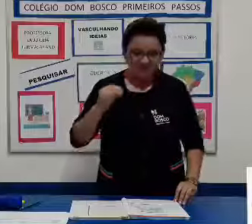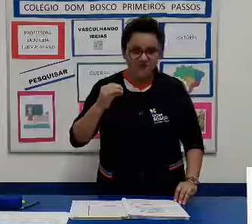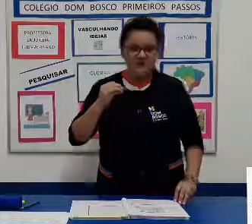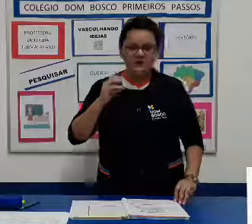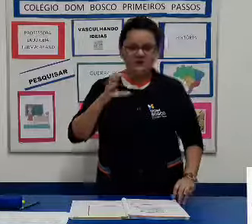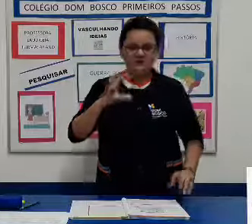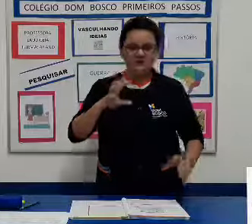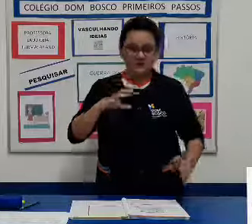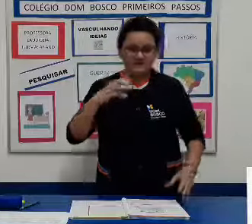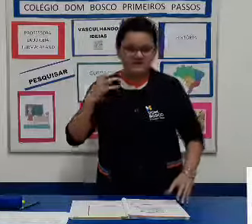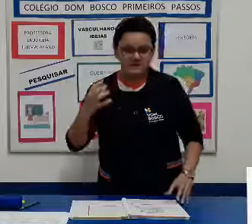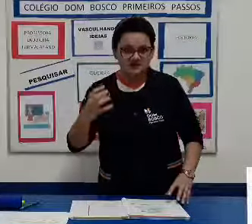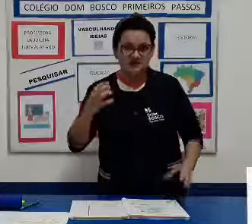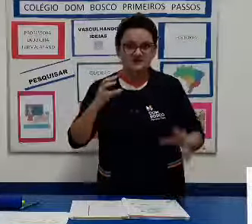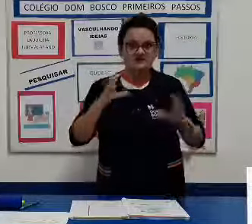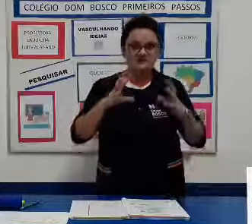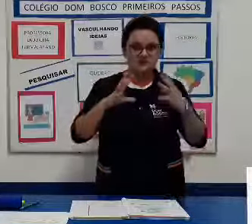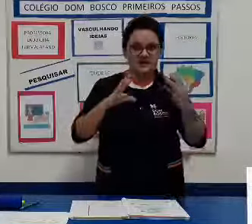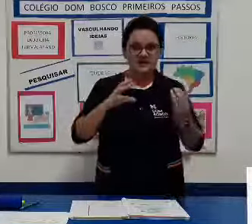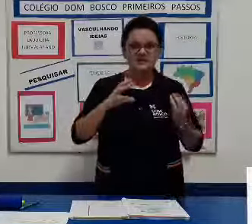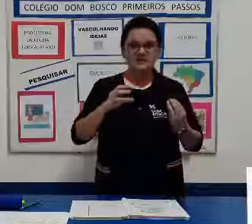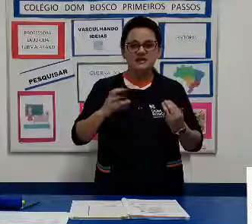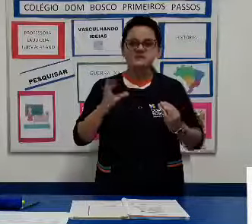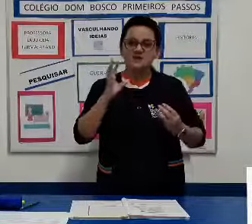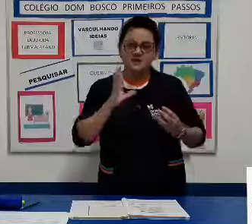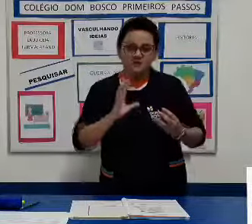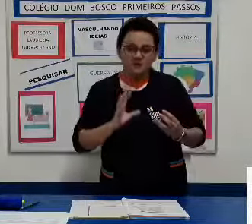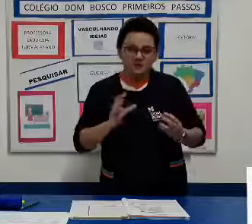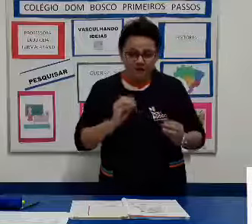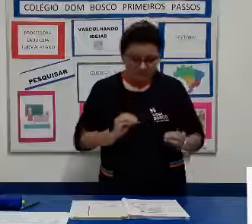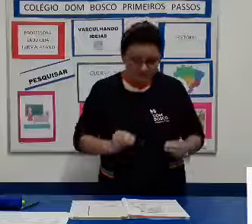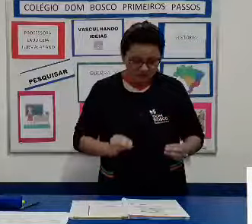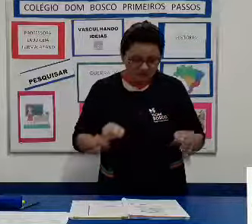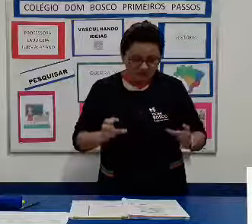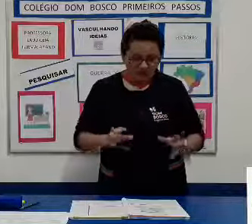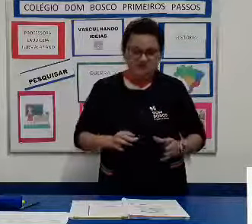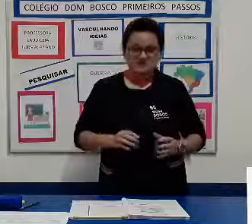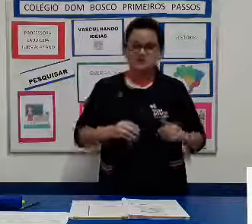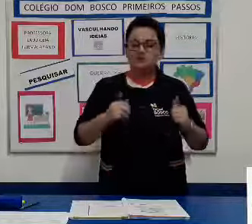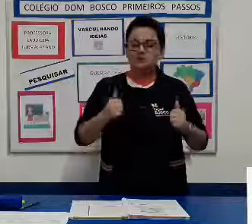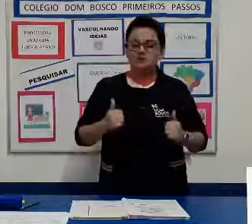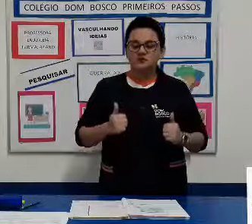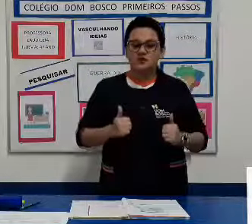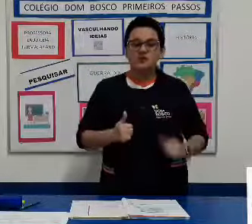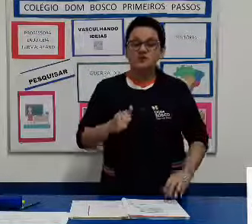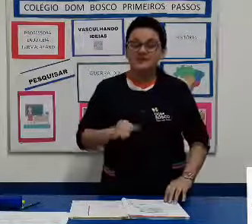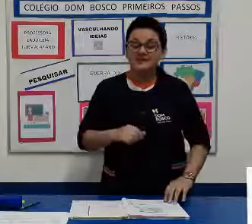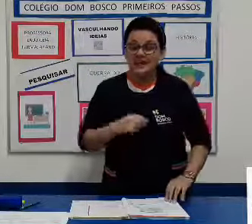Recife. O que, que houve em Recife? Então, vocês vão voltar no texto, vão ler e responder. Então, um exercício muito tranquilo, porque está lá